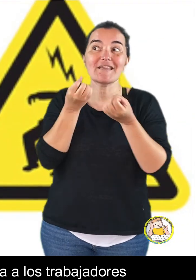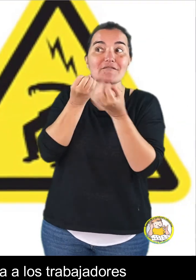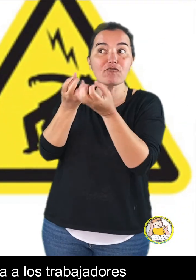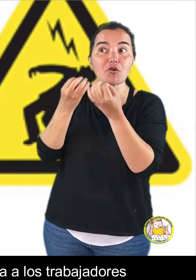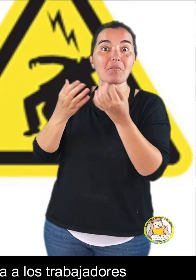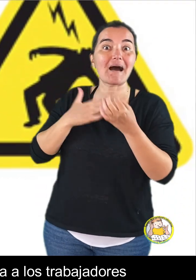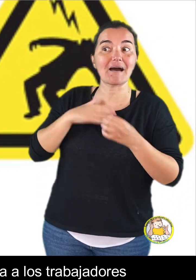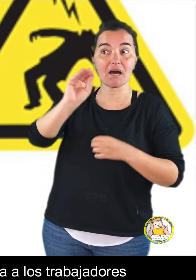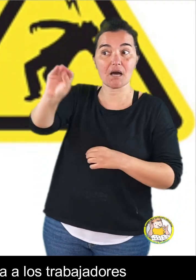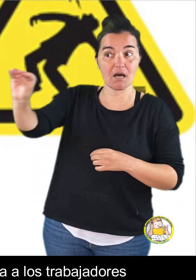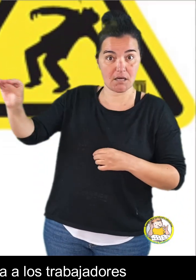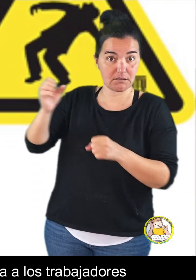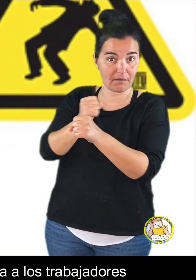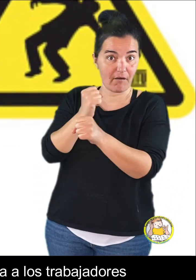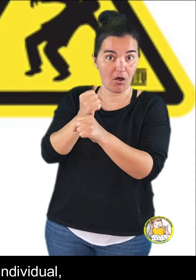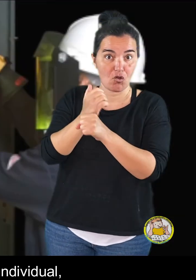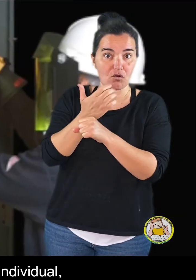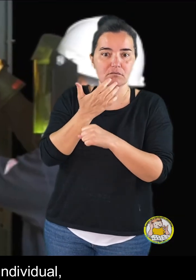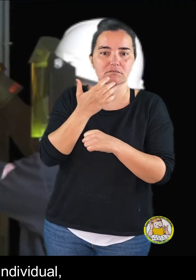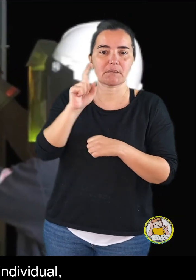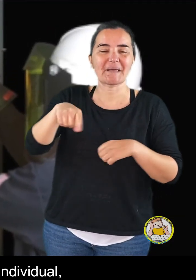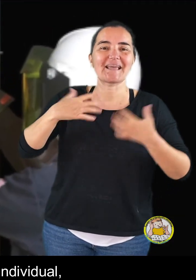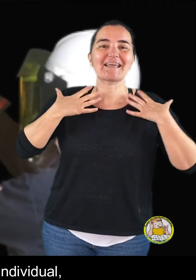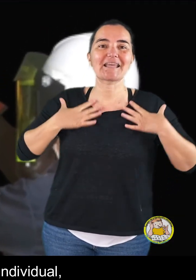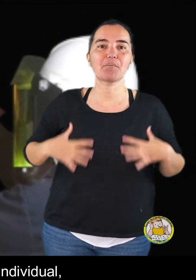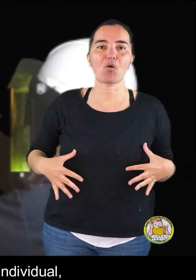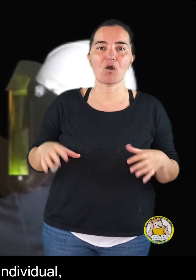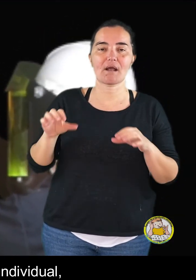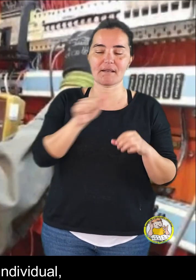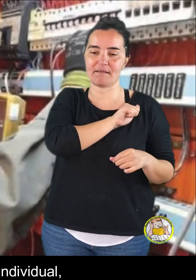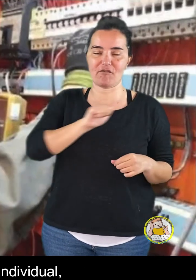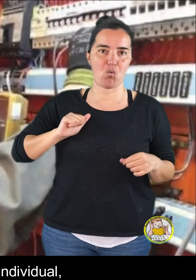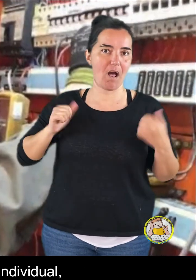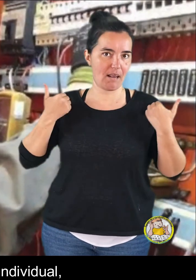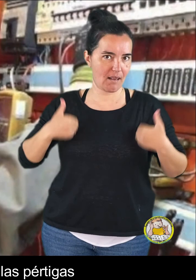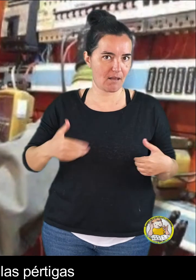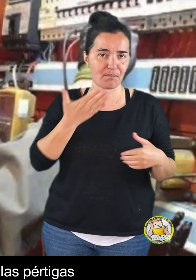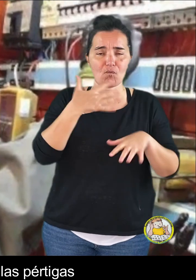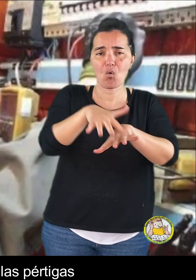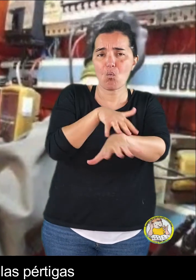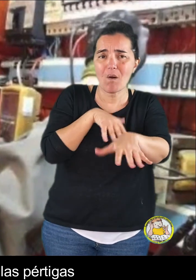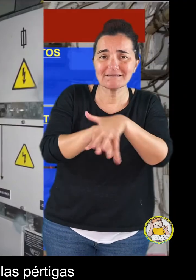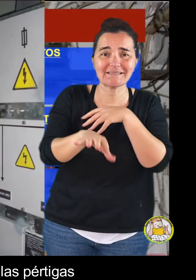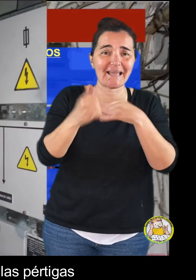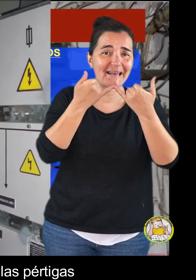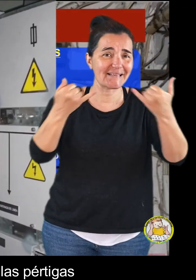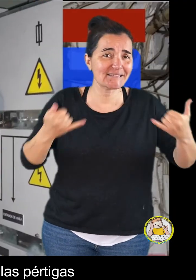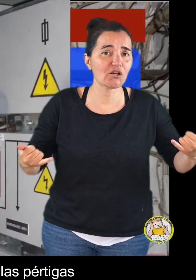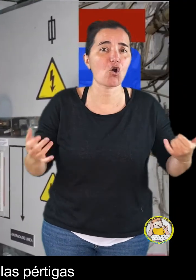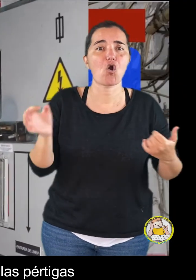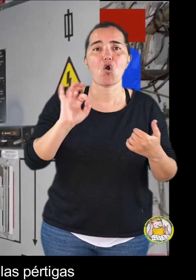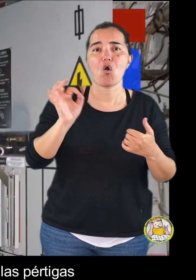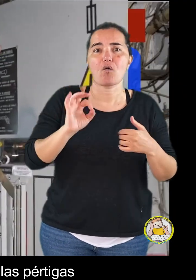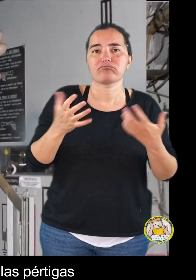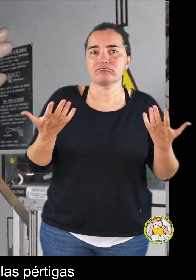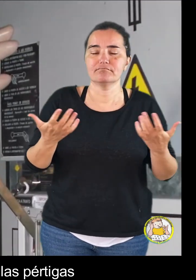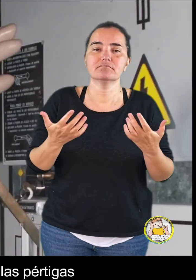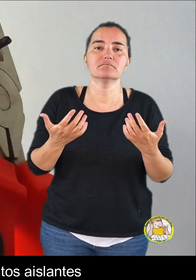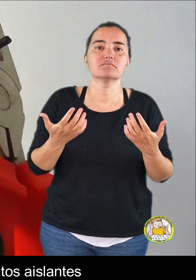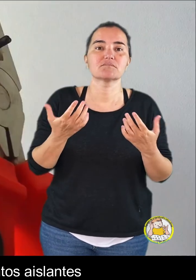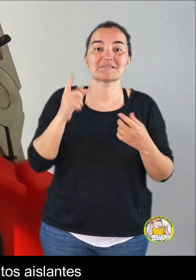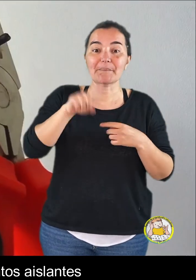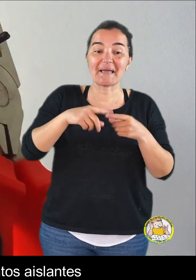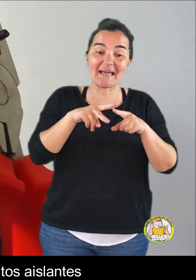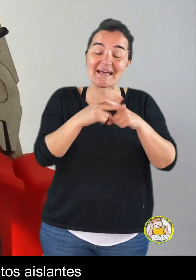e informar sobre ella a los trabajadores. Utilizar equipos de protección individual como los guantes dieléctricos o las